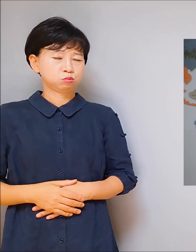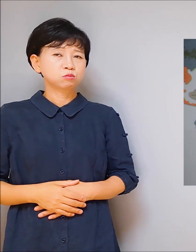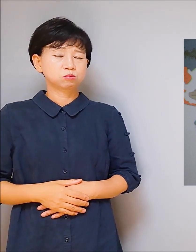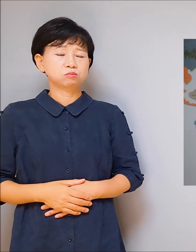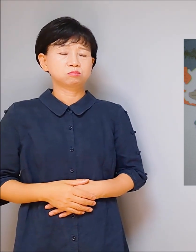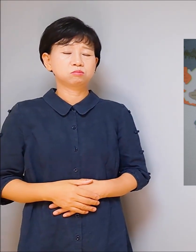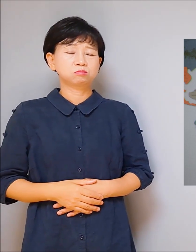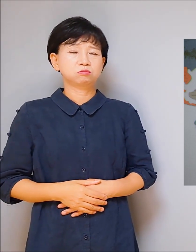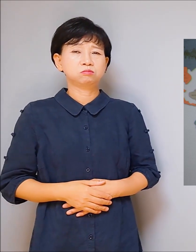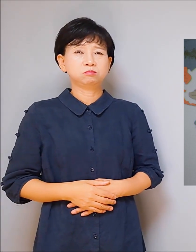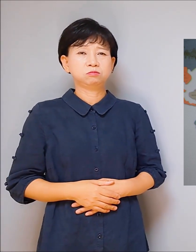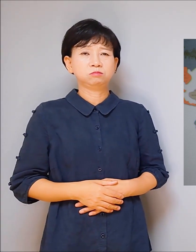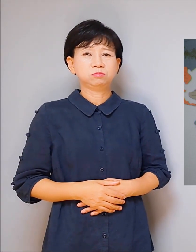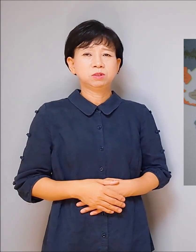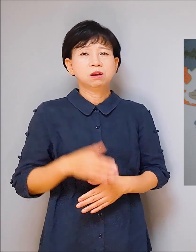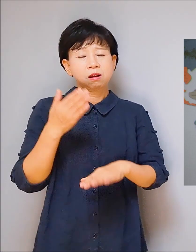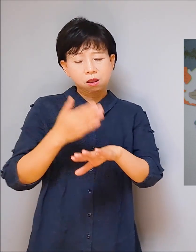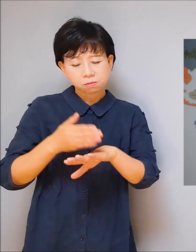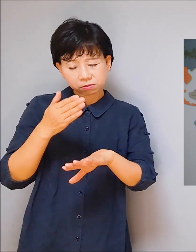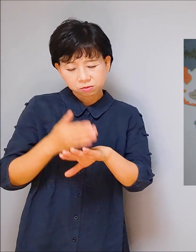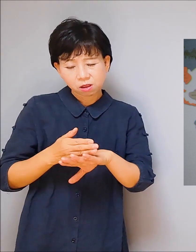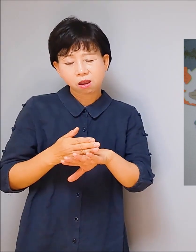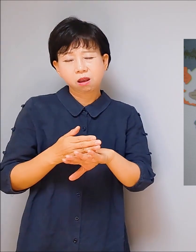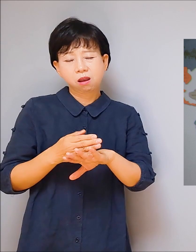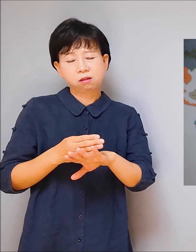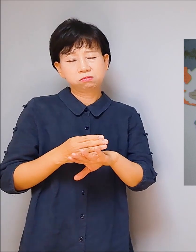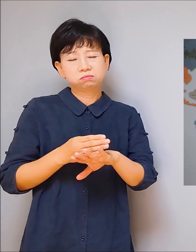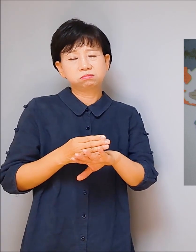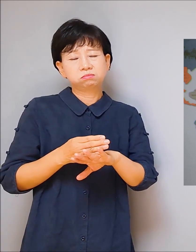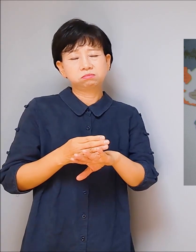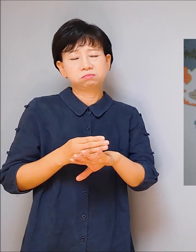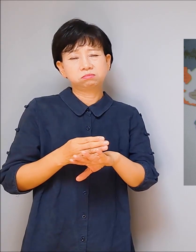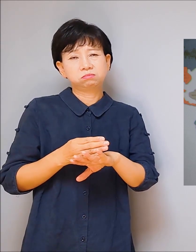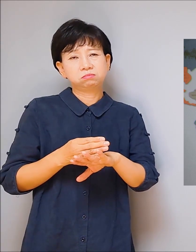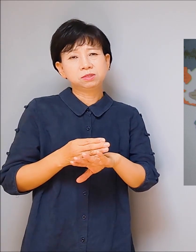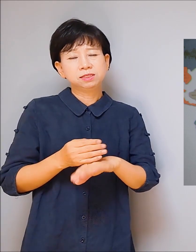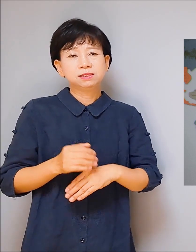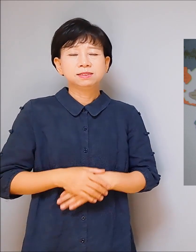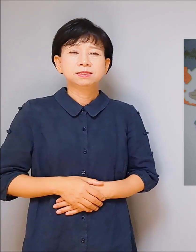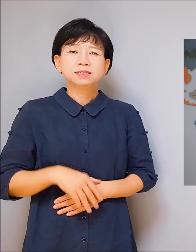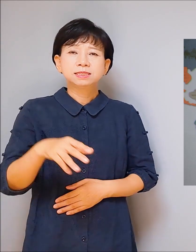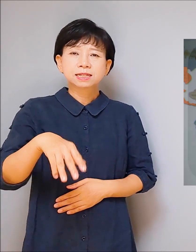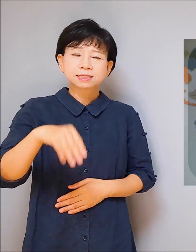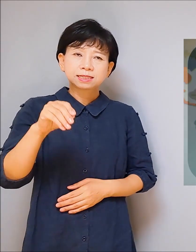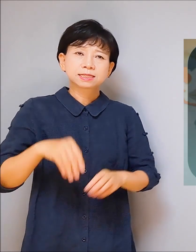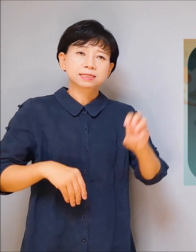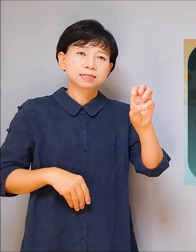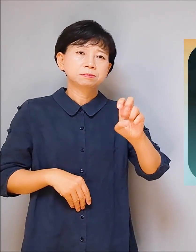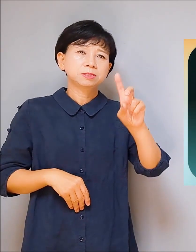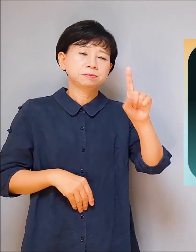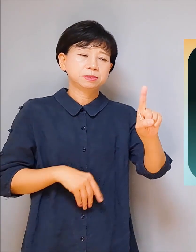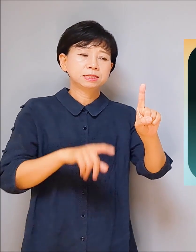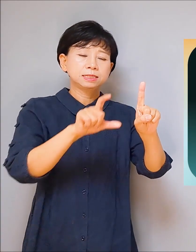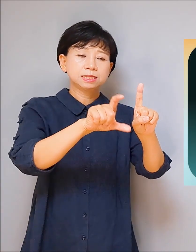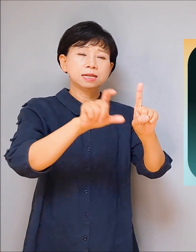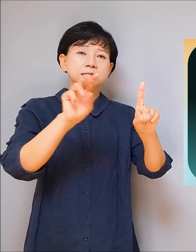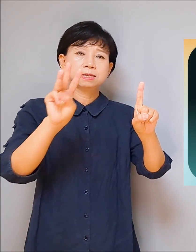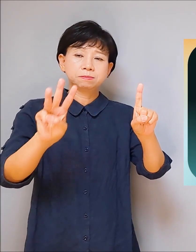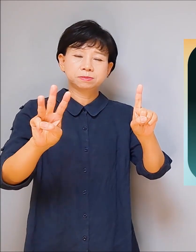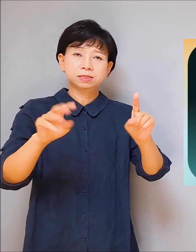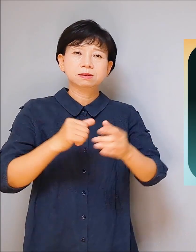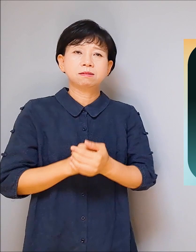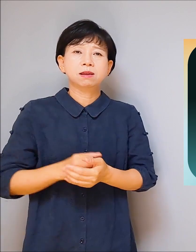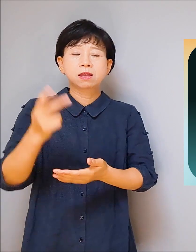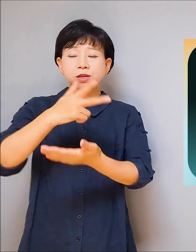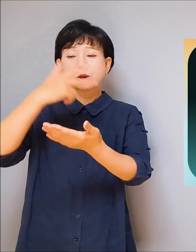불구하고 감사가 충만했을까요? 창세기 31장 3절 말씀에 보니까요, 여호와께서